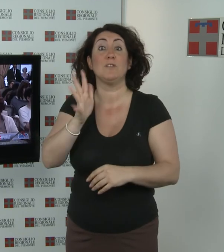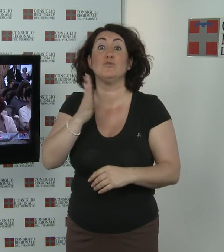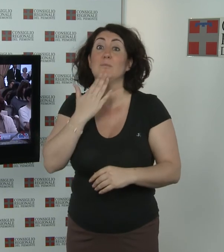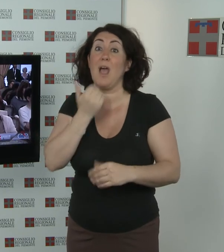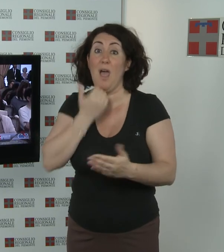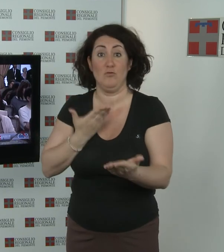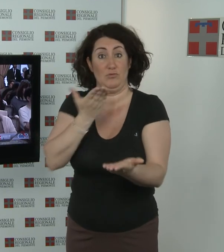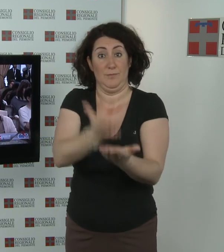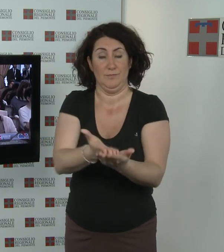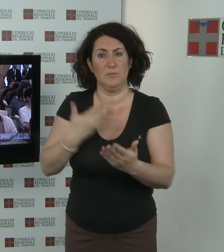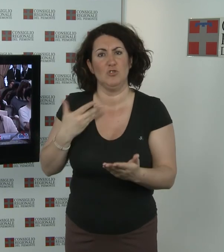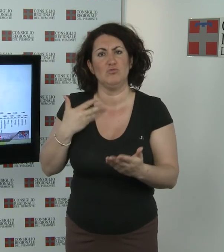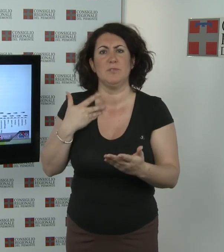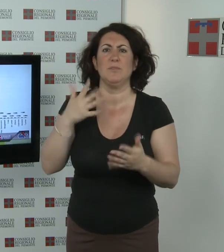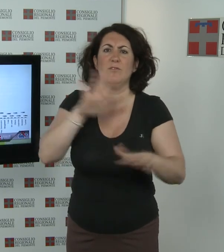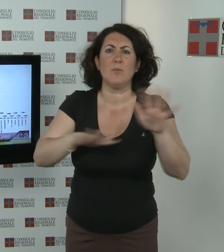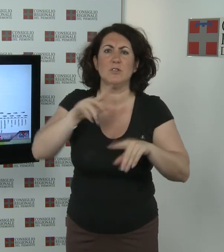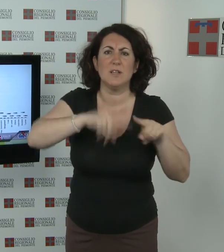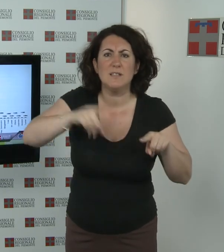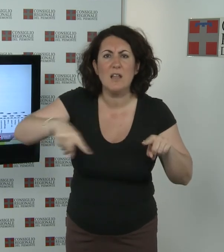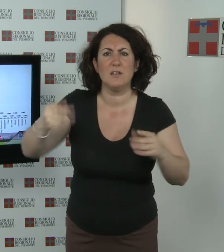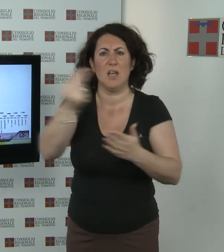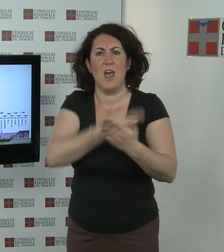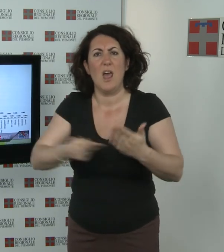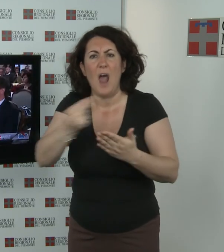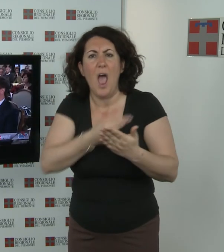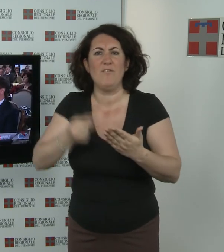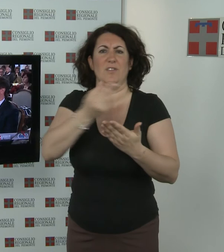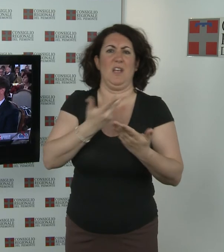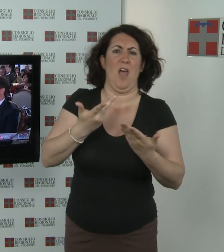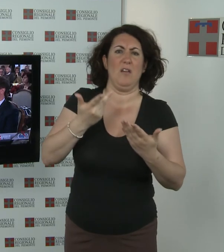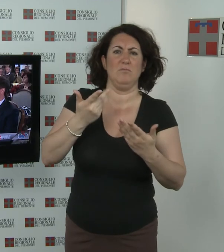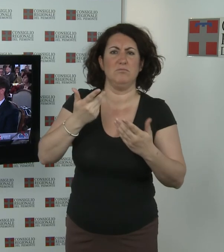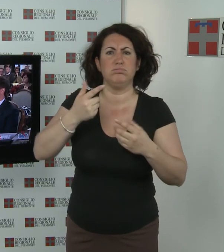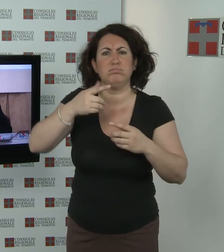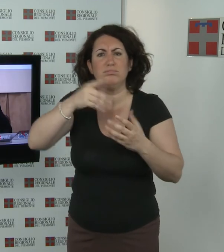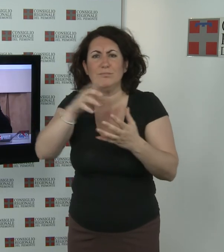informazioni statistiche, rappresentazioni grafiche e cartografiche derivanti da fonti ufficiali